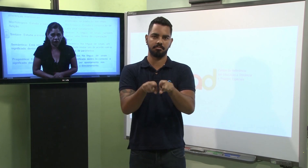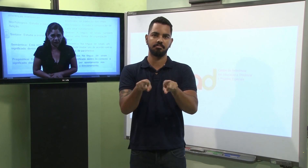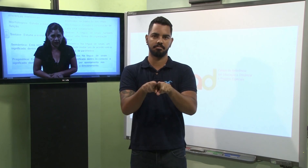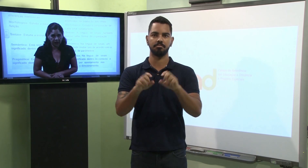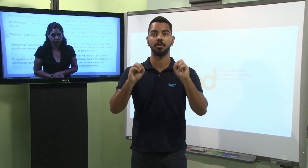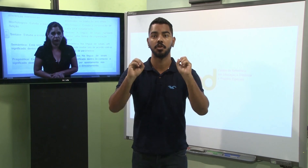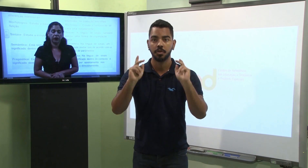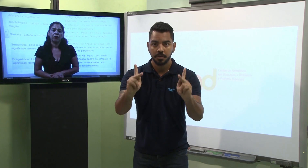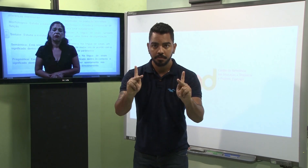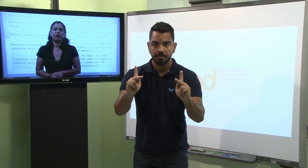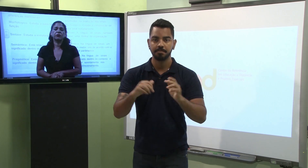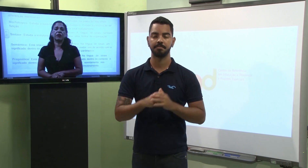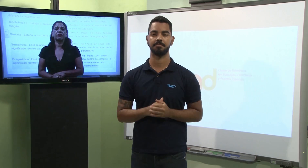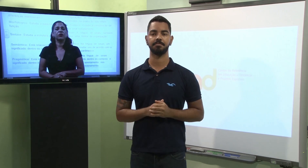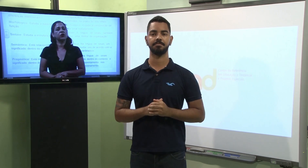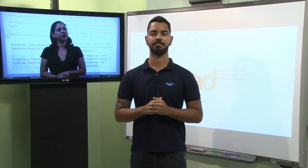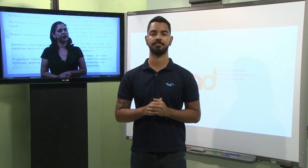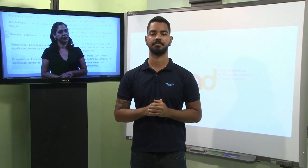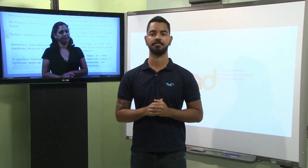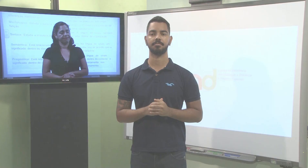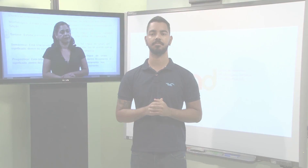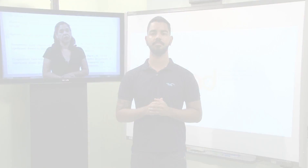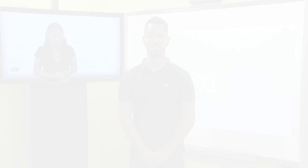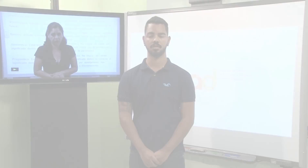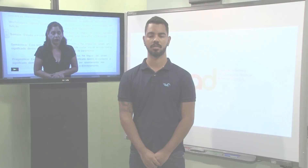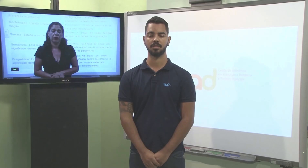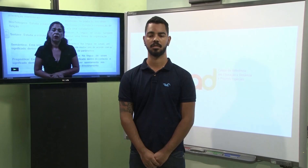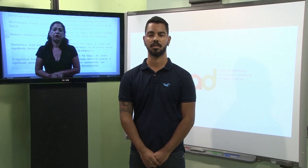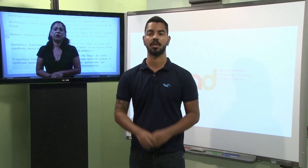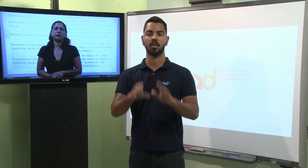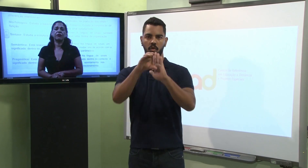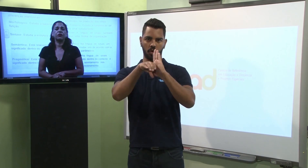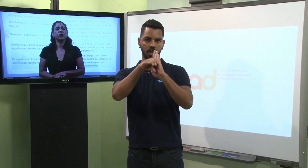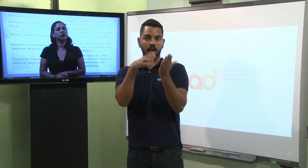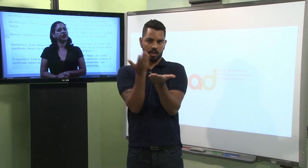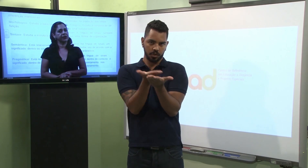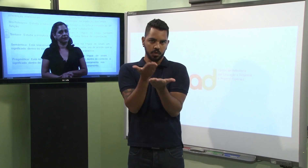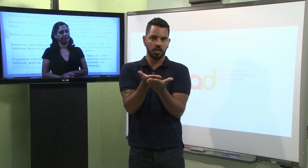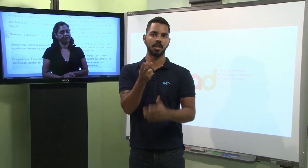os nossos conceitos, vamos à fonologia.